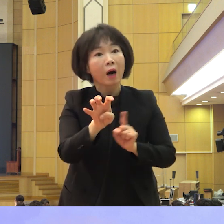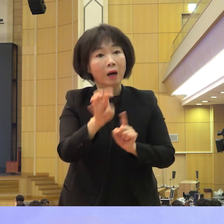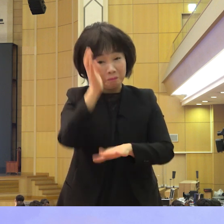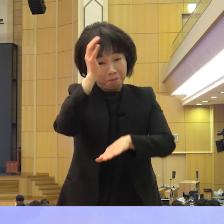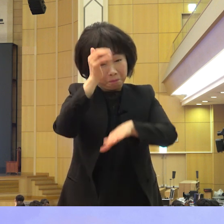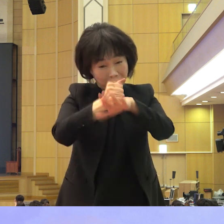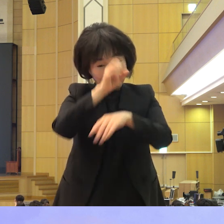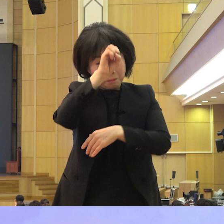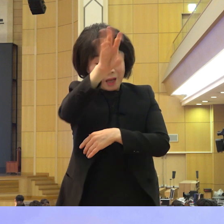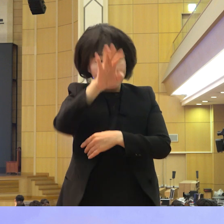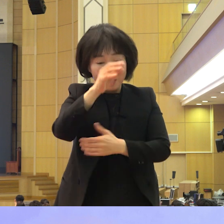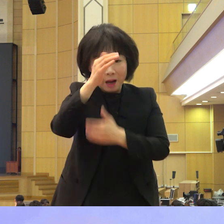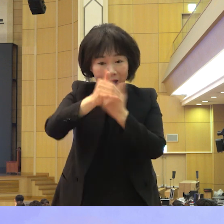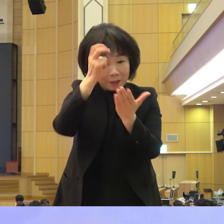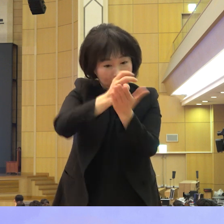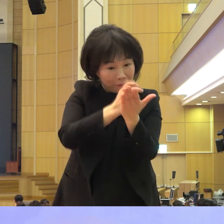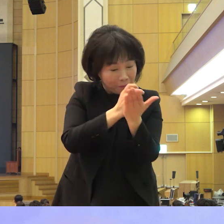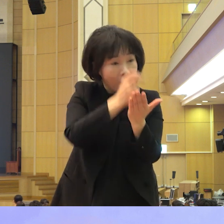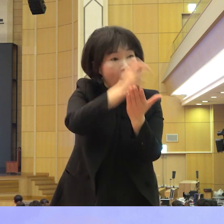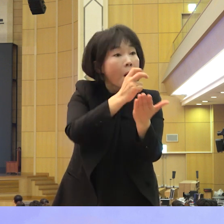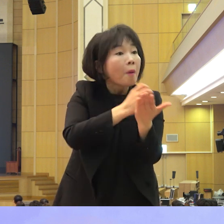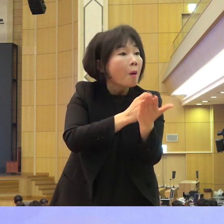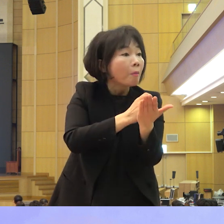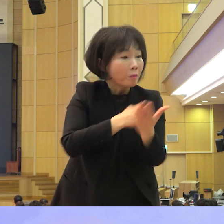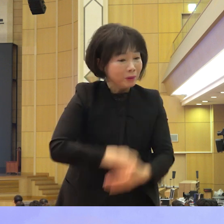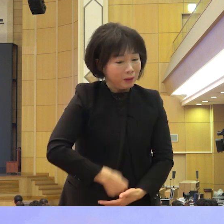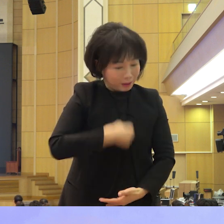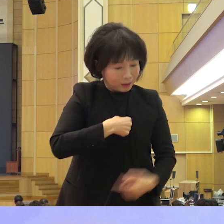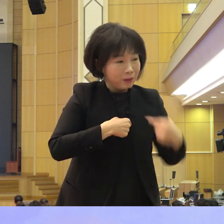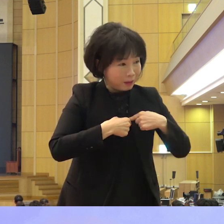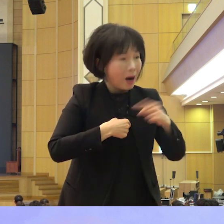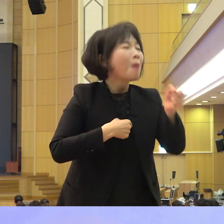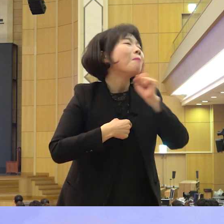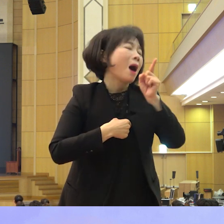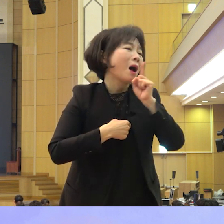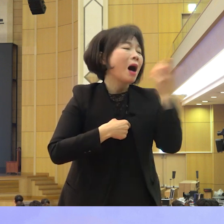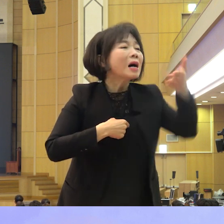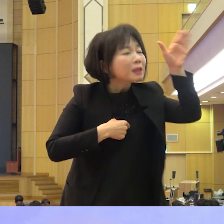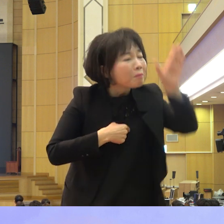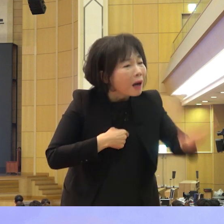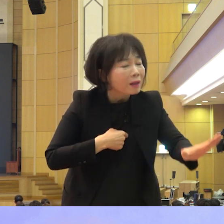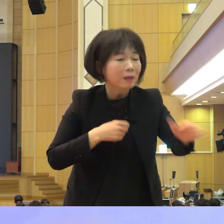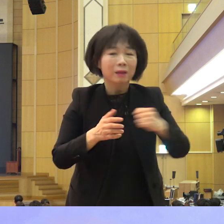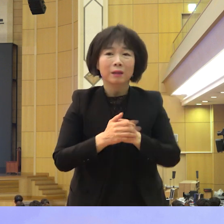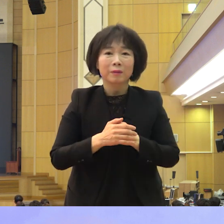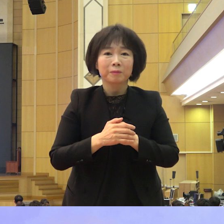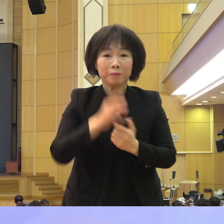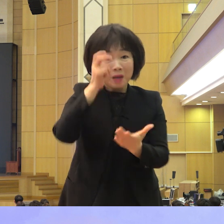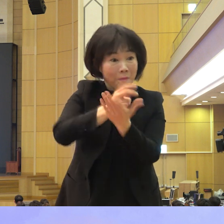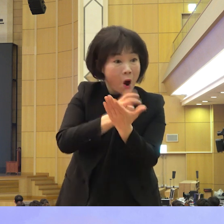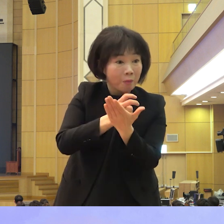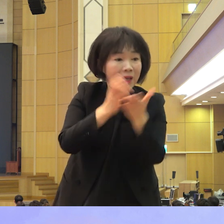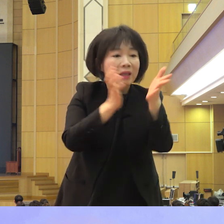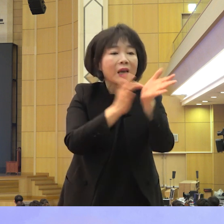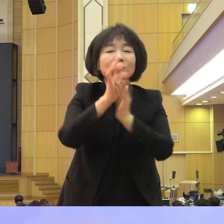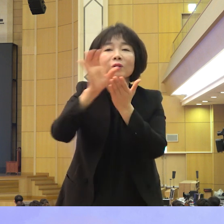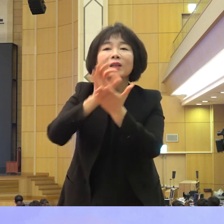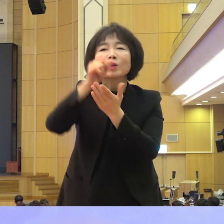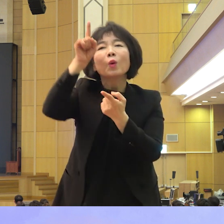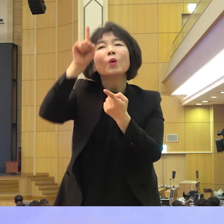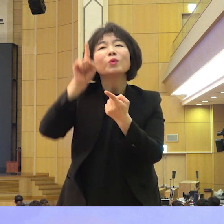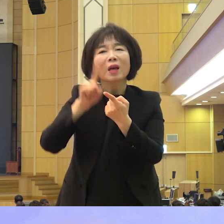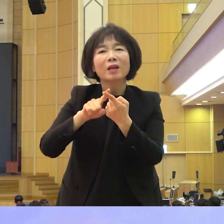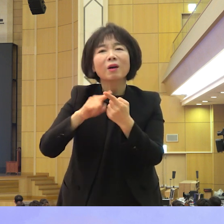결론적으로 말하면 율법도 의를 말하는 것은 율법이 예수 그리스도에서